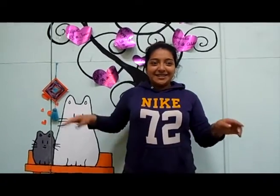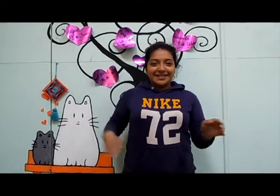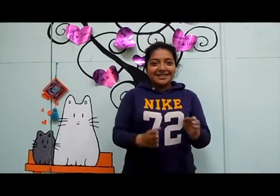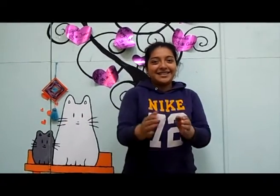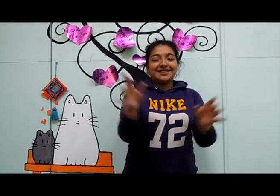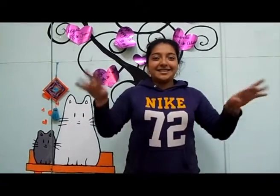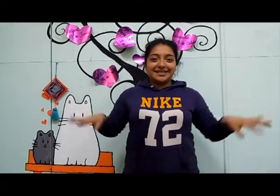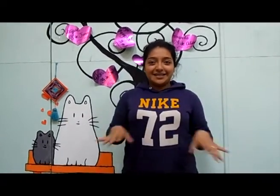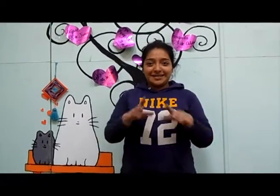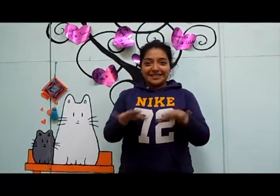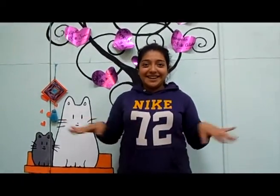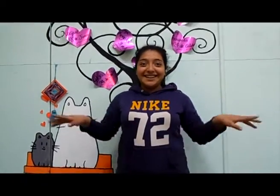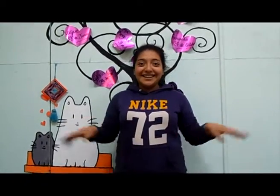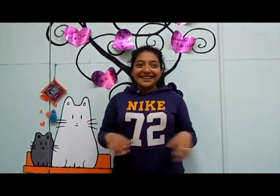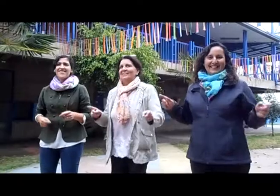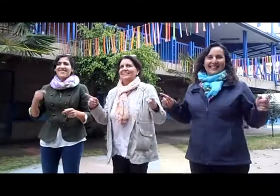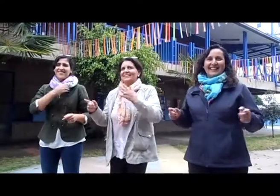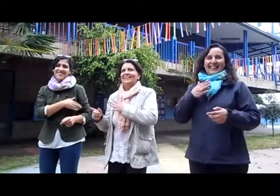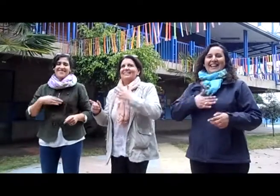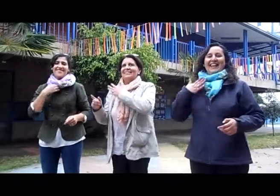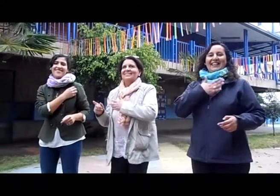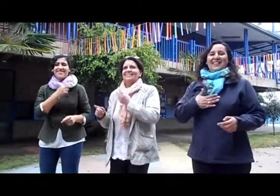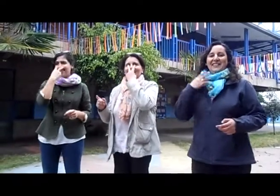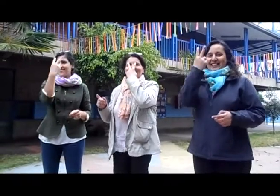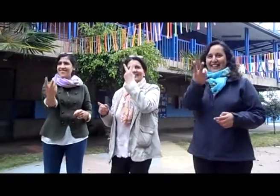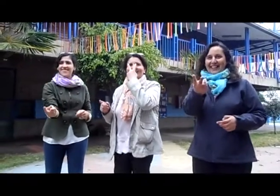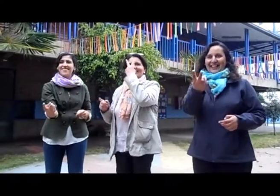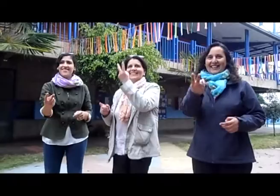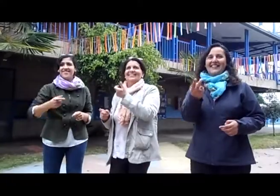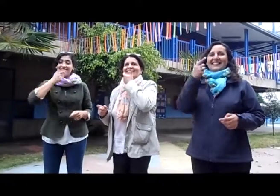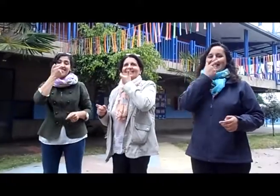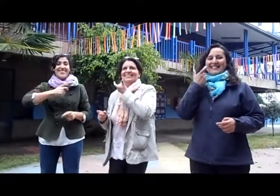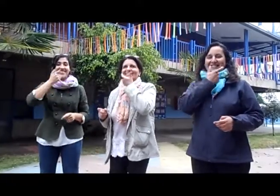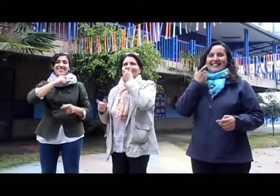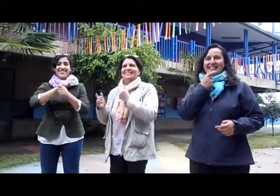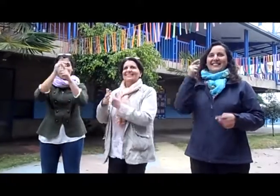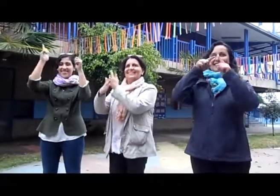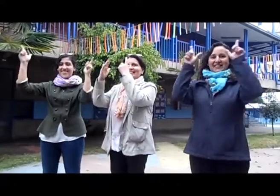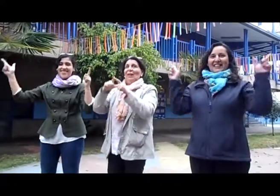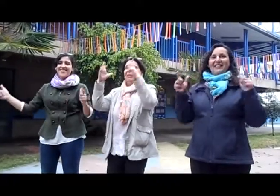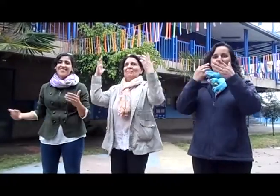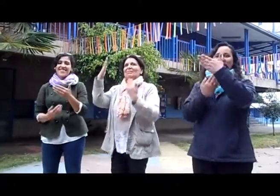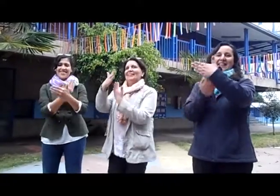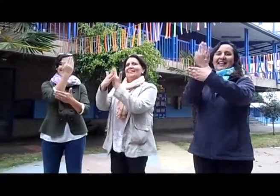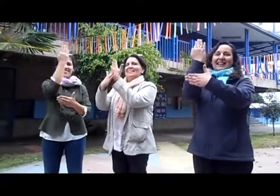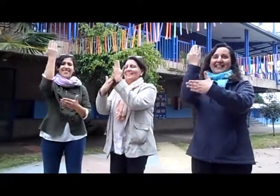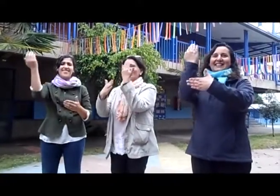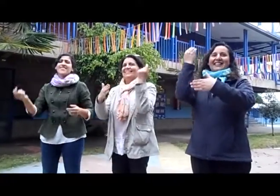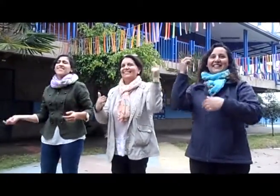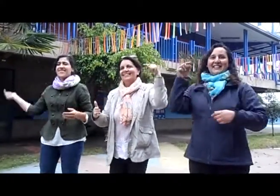que camina hacia el mar, quiero ver la risa del sol por las mañanas,